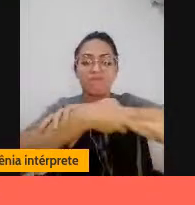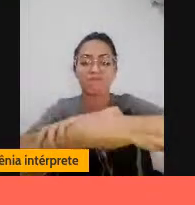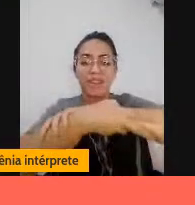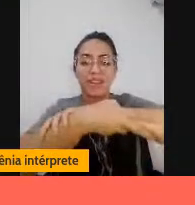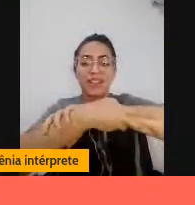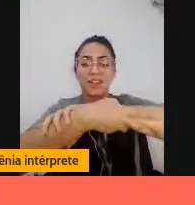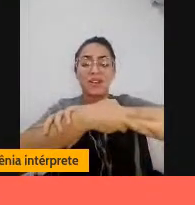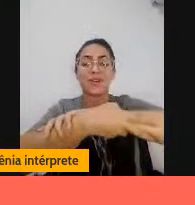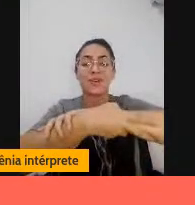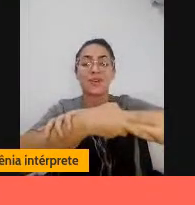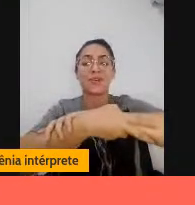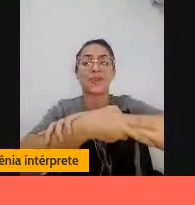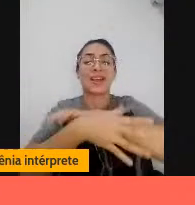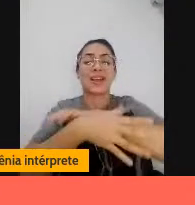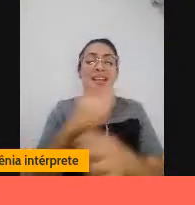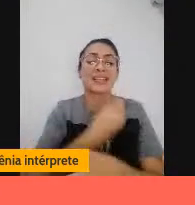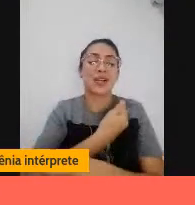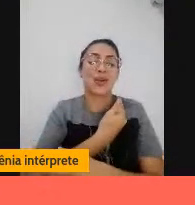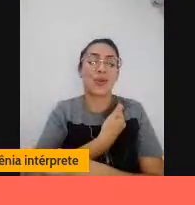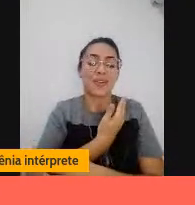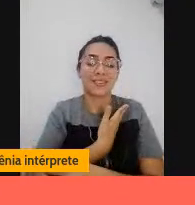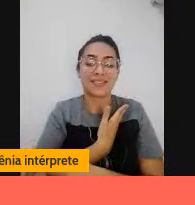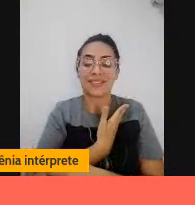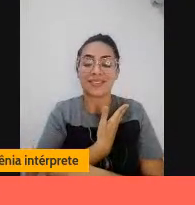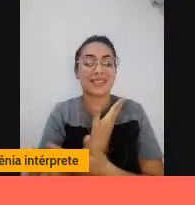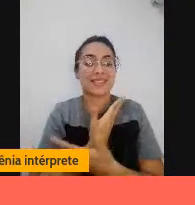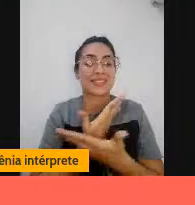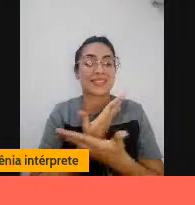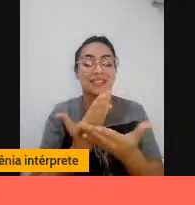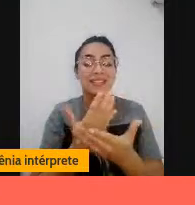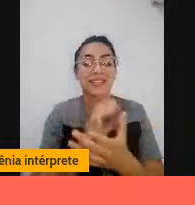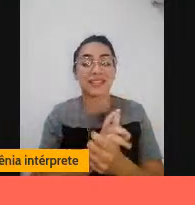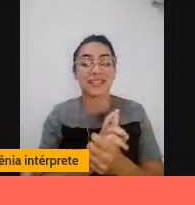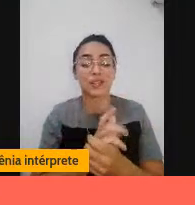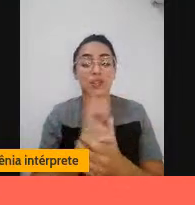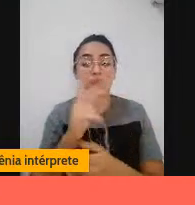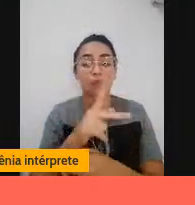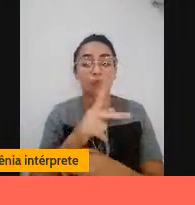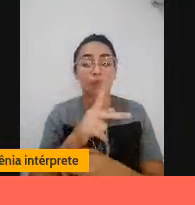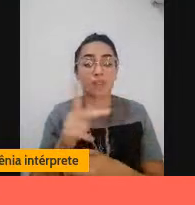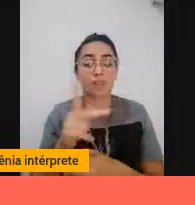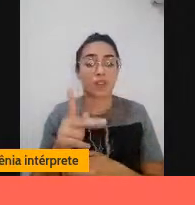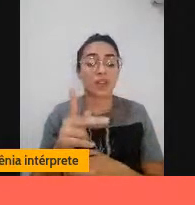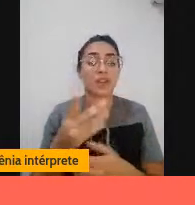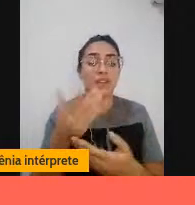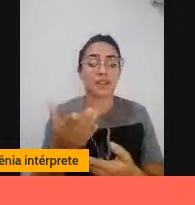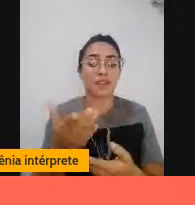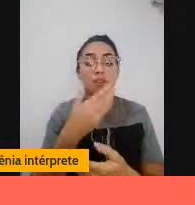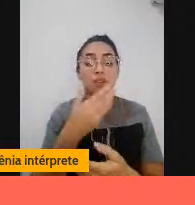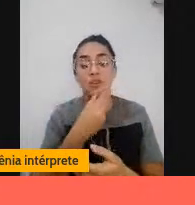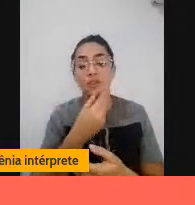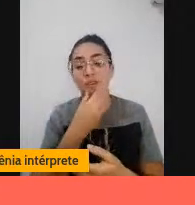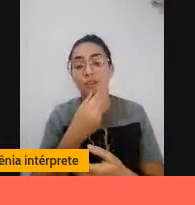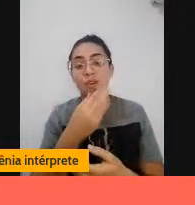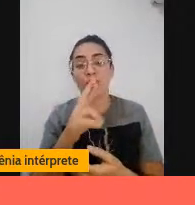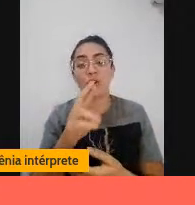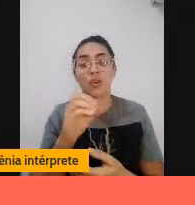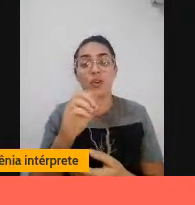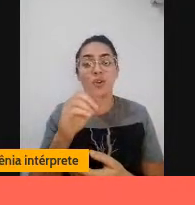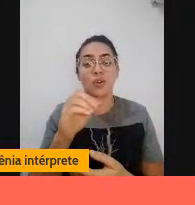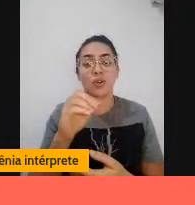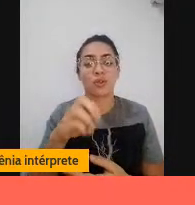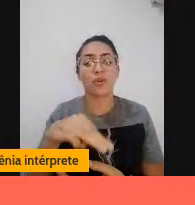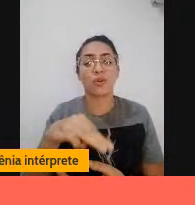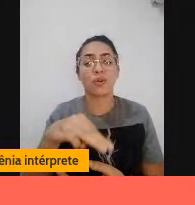tenho dito de forma pública, o professor Roberto Rondon, a gente pouco se conhecia, mas sentiu uma